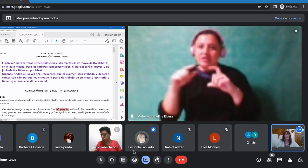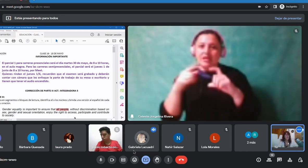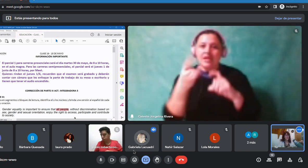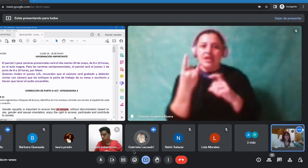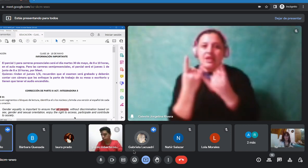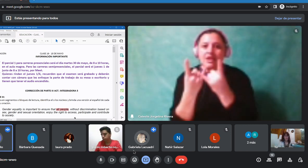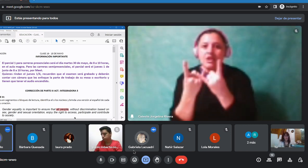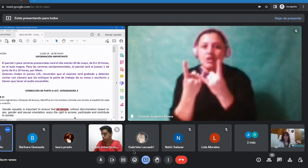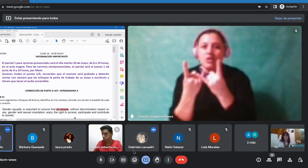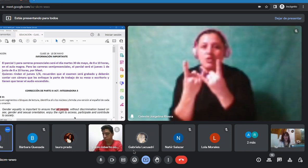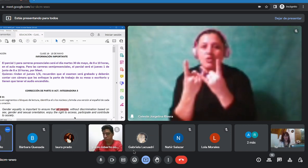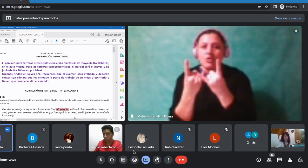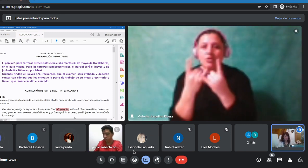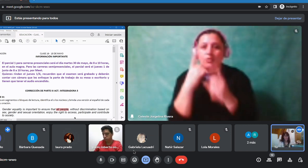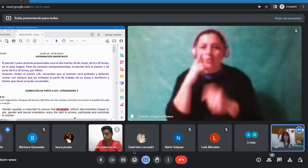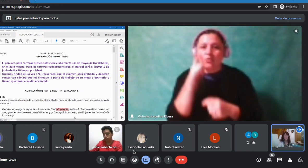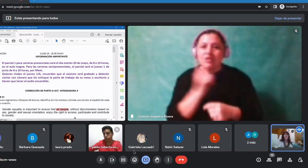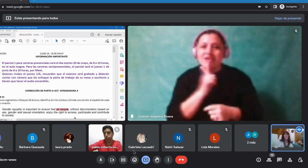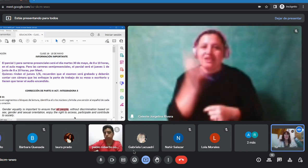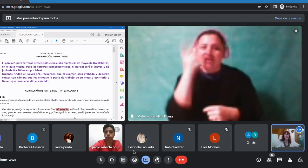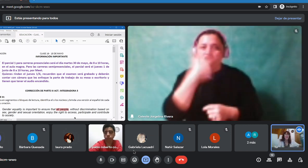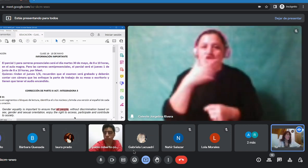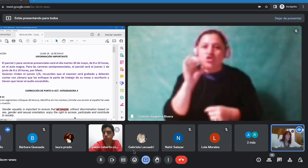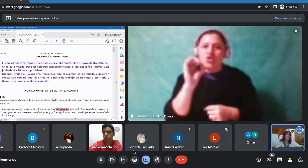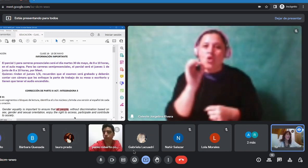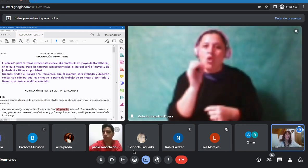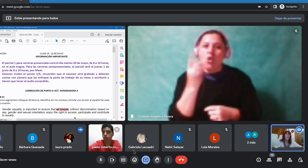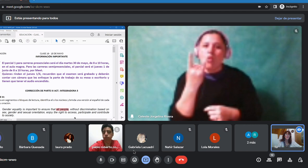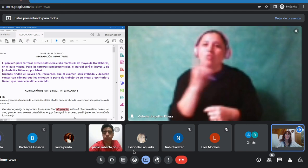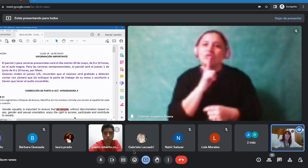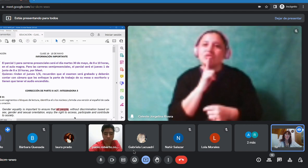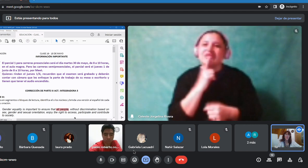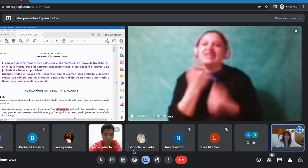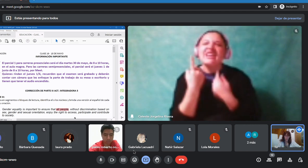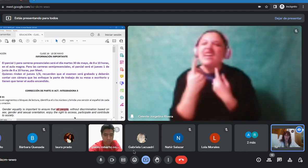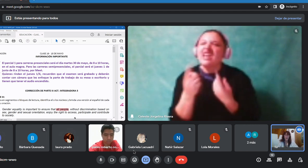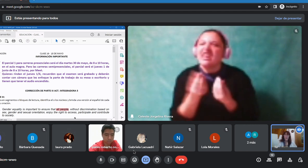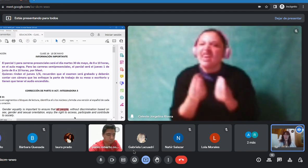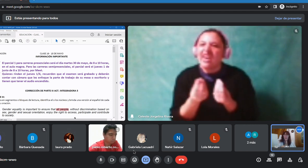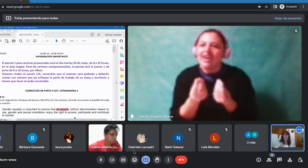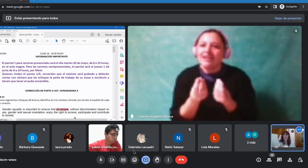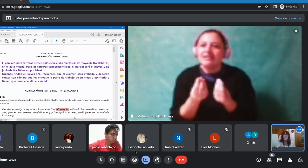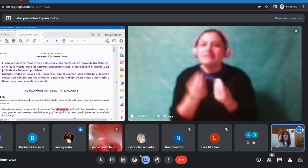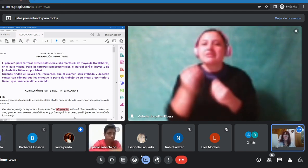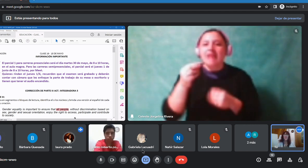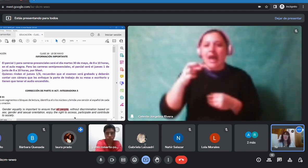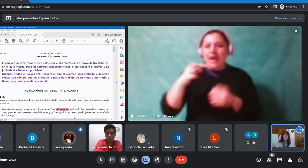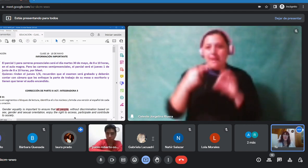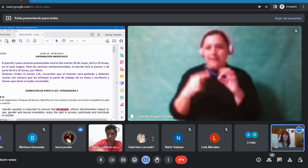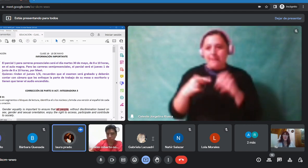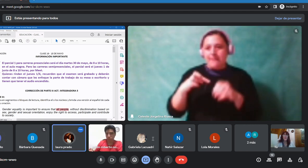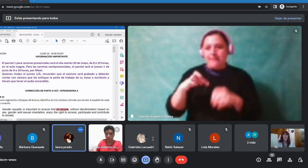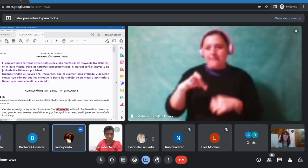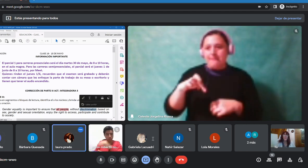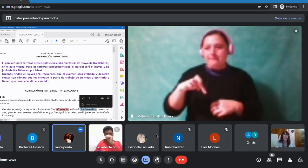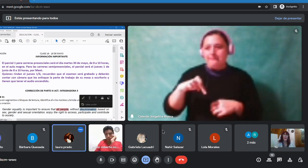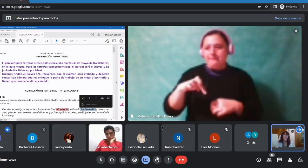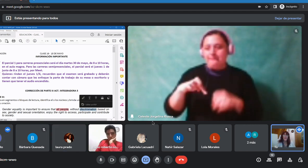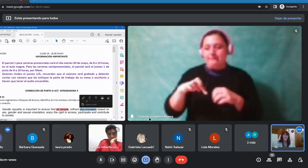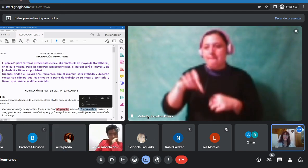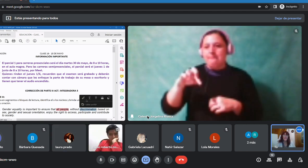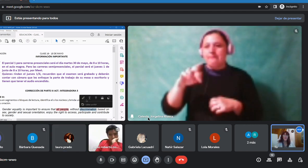Una preposición. Bien, es una preposición. Entonces, ¿cuál es el próximo sustantivo? Discrimination.